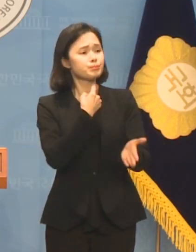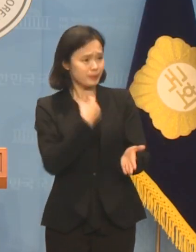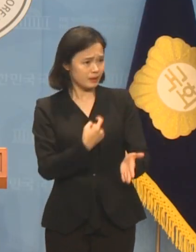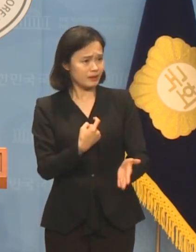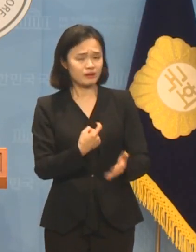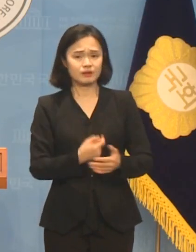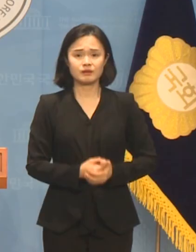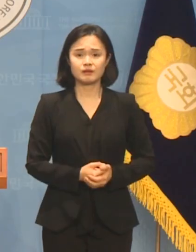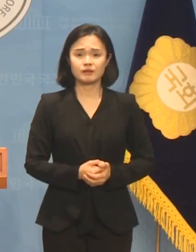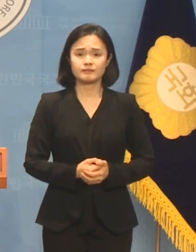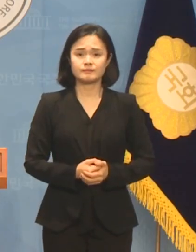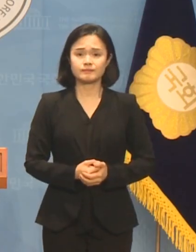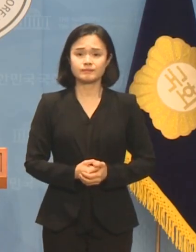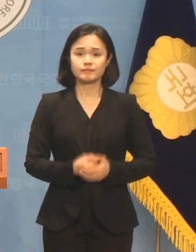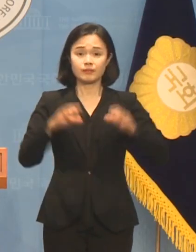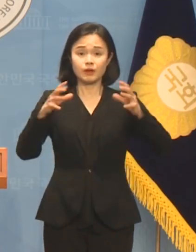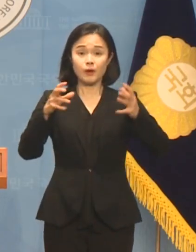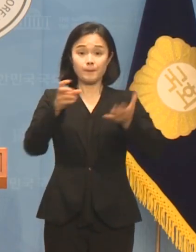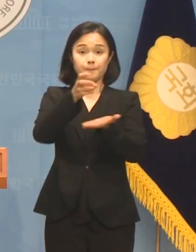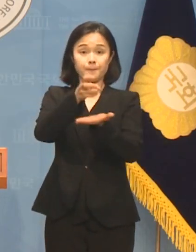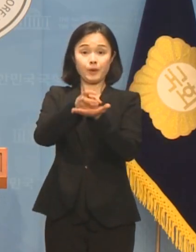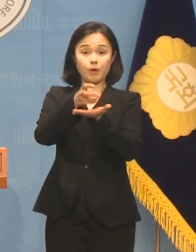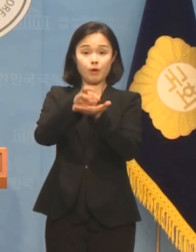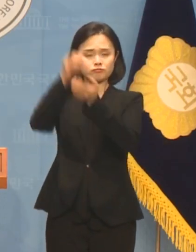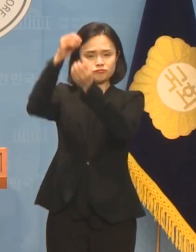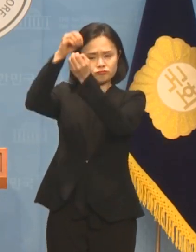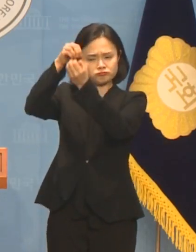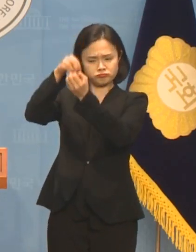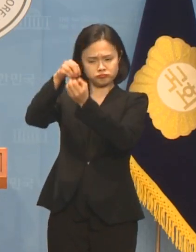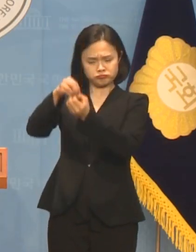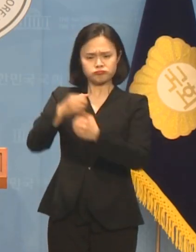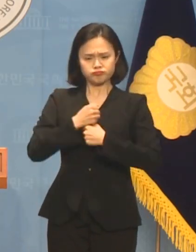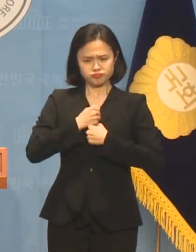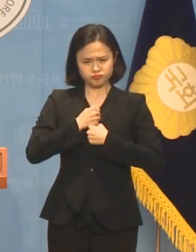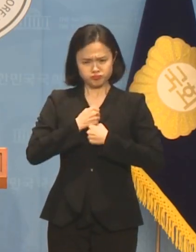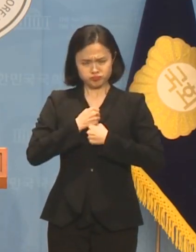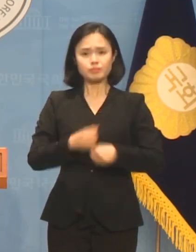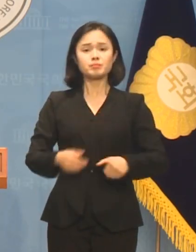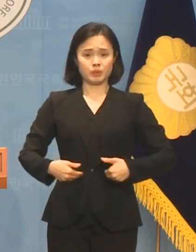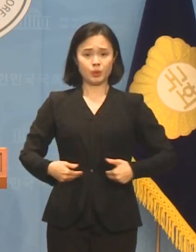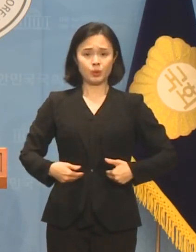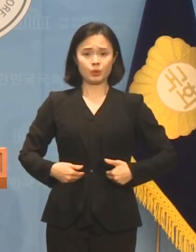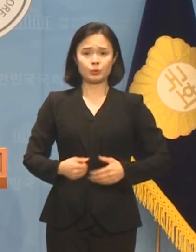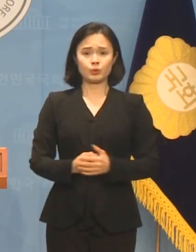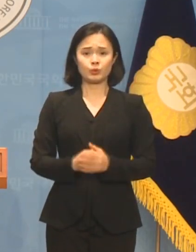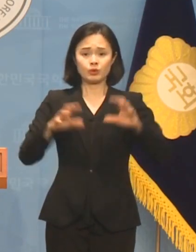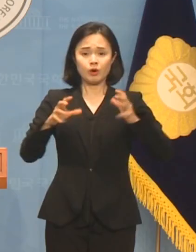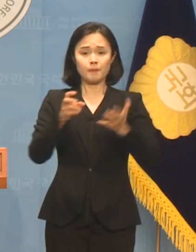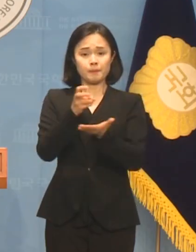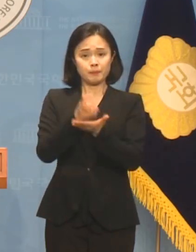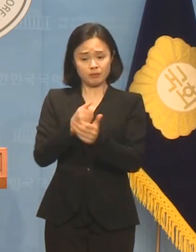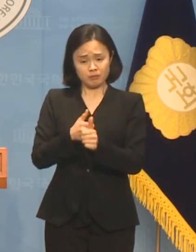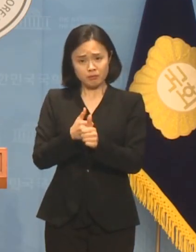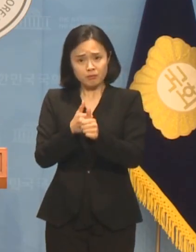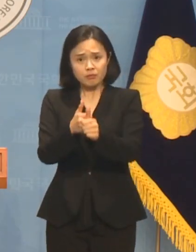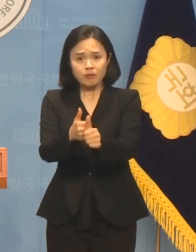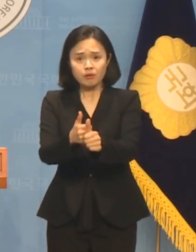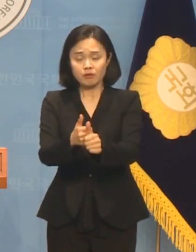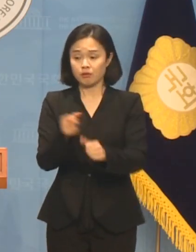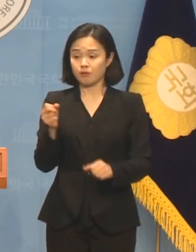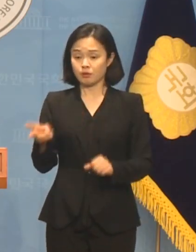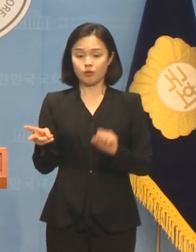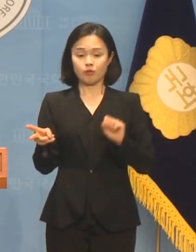헌법적 관습은 헌법의 일부라는 점도 지적드립니다. 헌법에 의해 여야 합의를 요청한